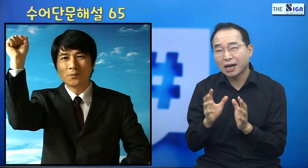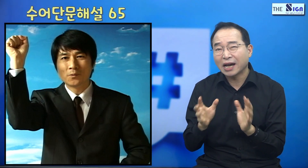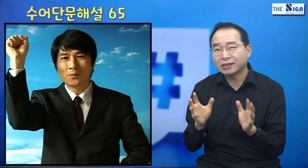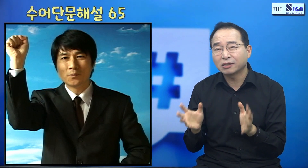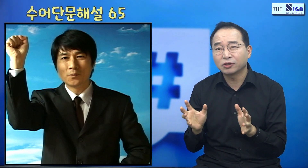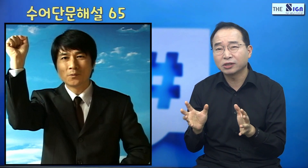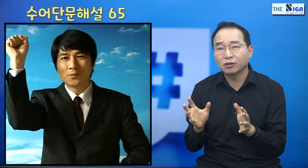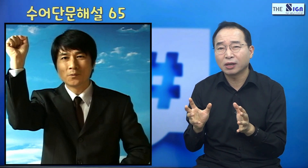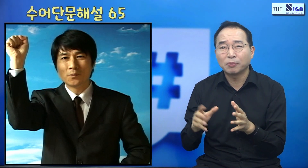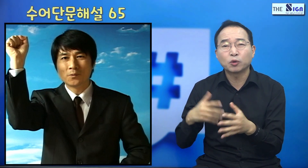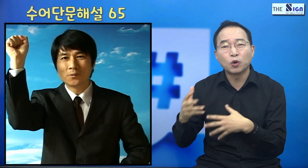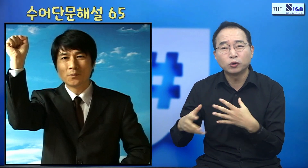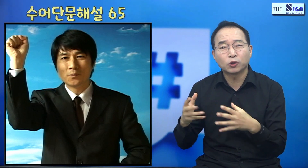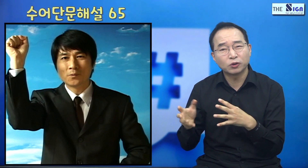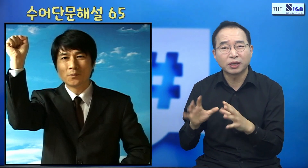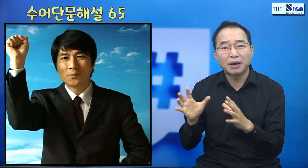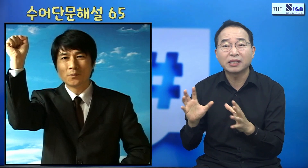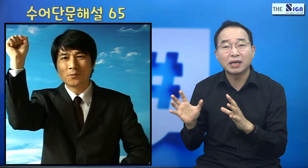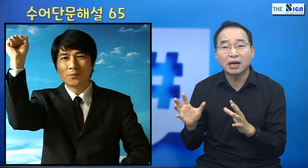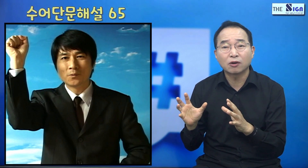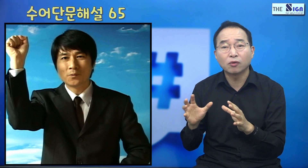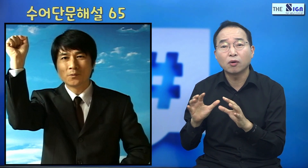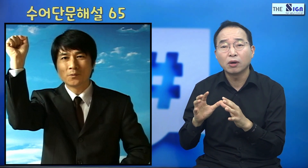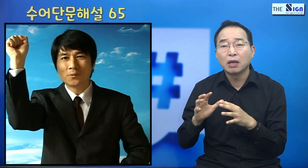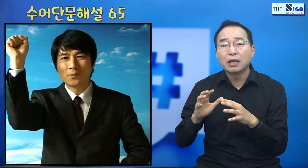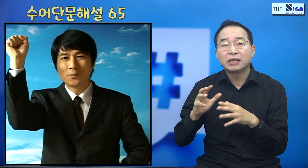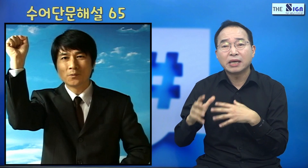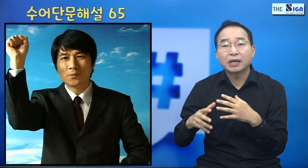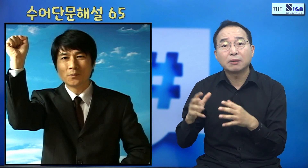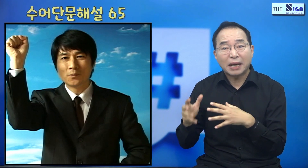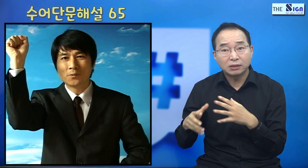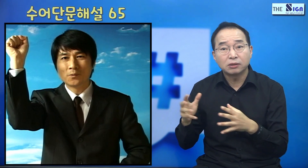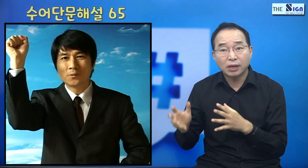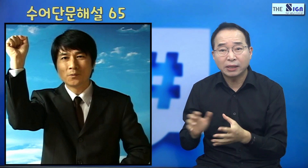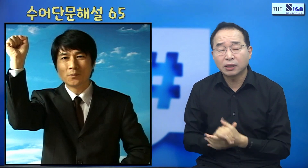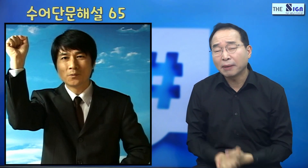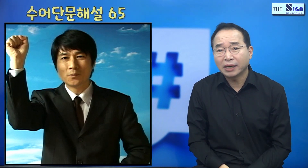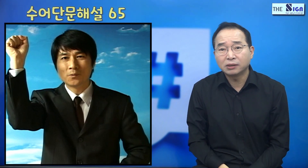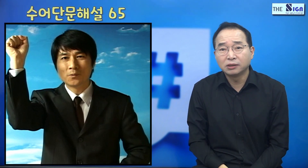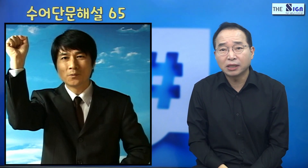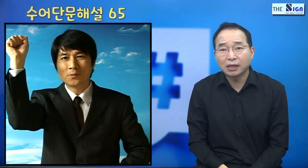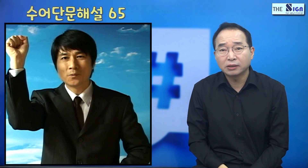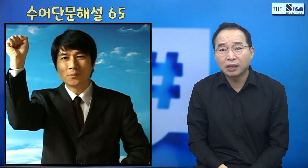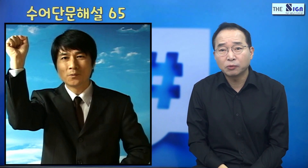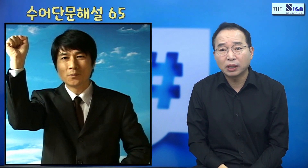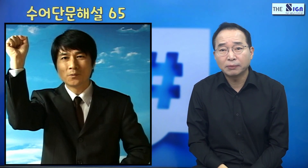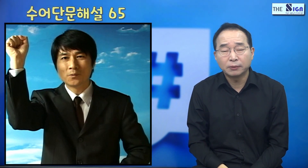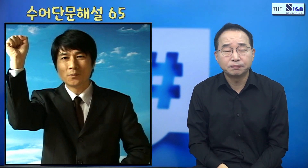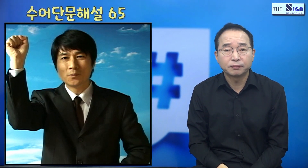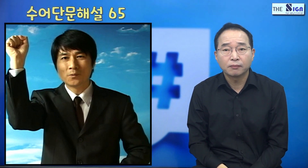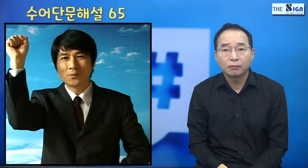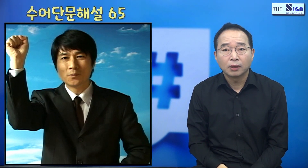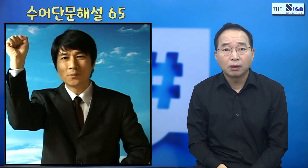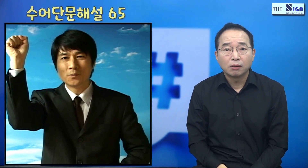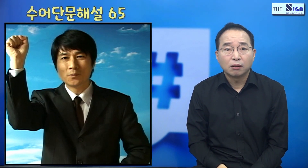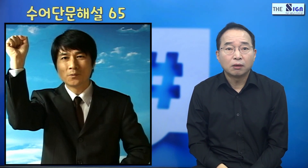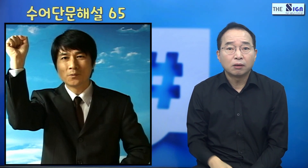아닌 약간 가상적인 거나 뭐 교훈적으로 이렇게 막 얘기하고 이야기를 만들어 갈 때 많이 등장하는 게 뭐냐면